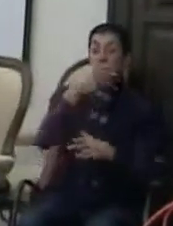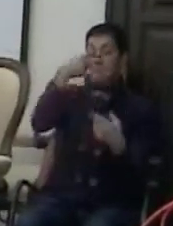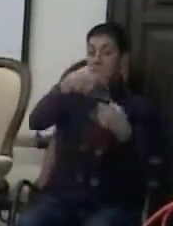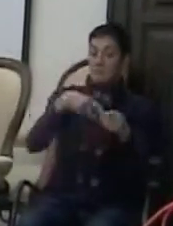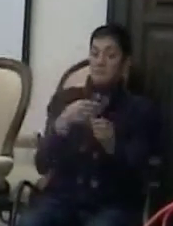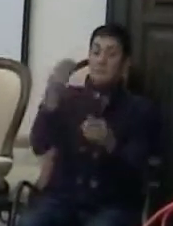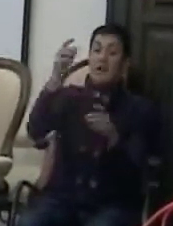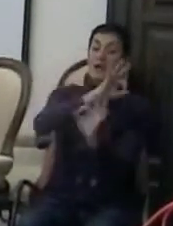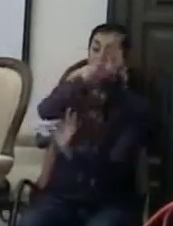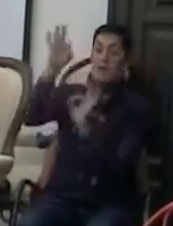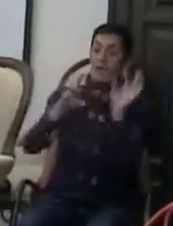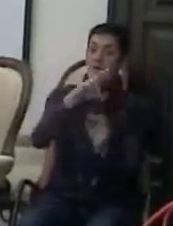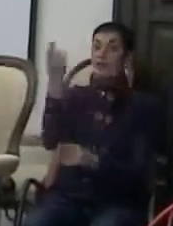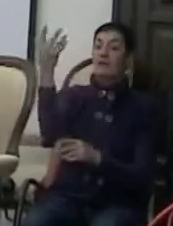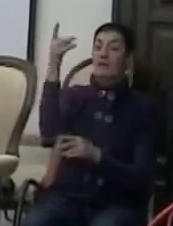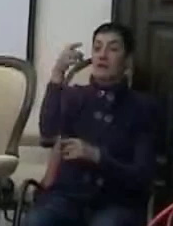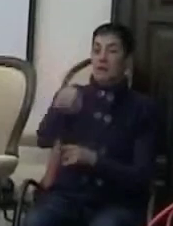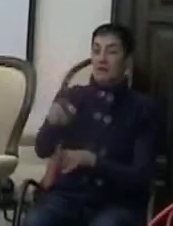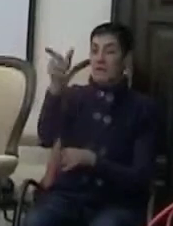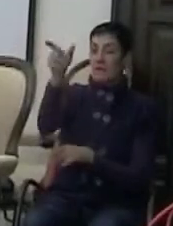directiva y soy responsable de...